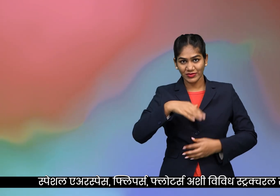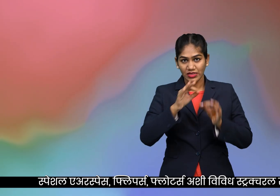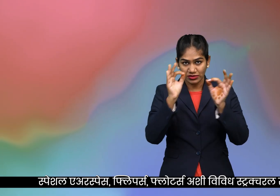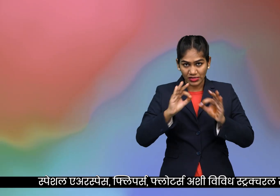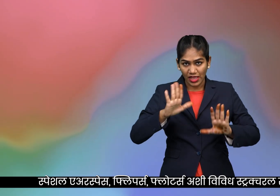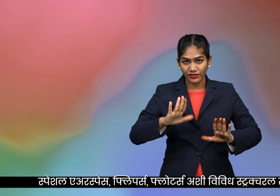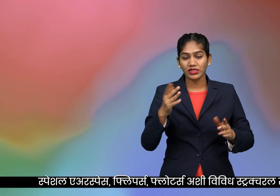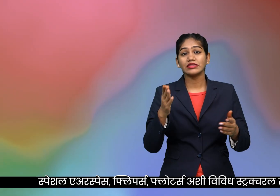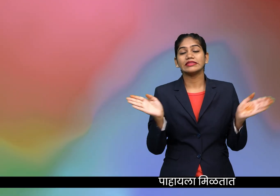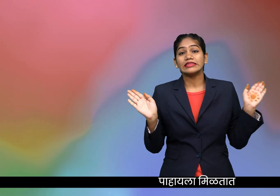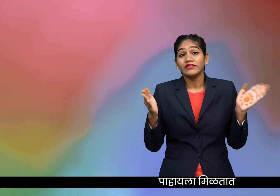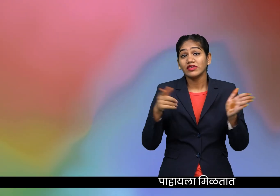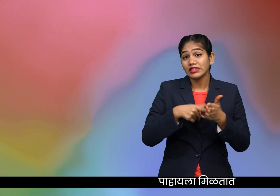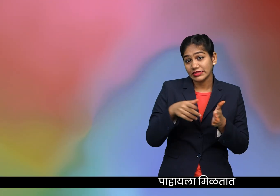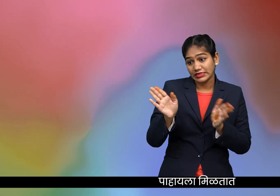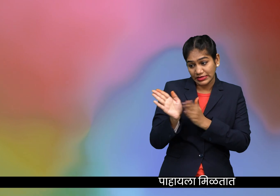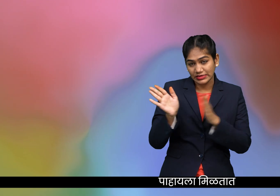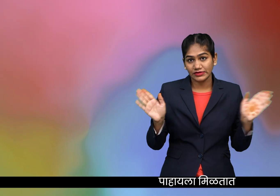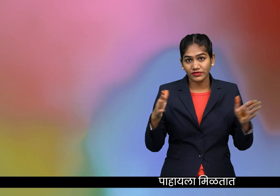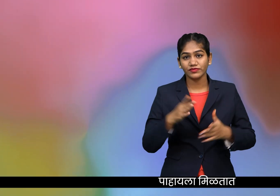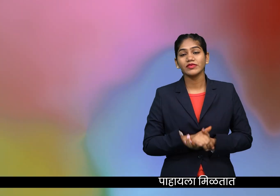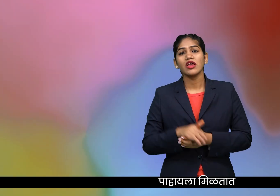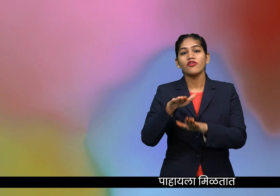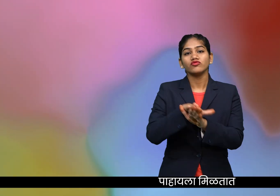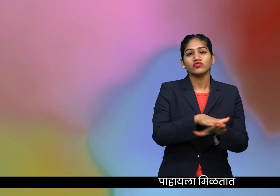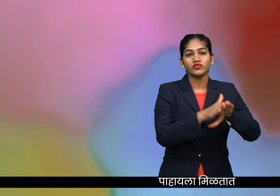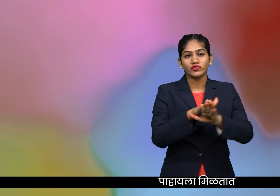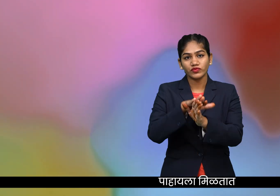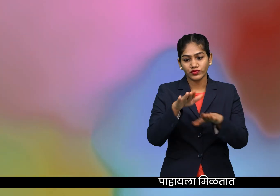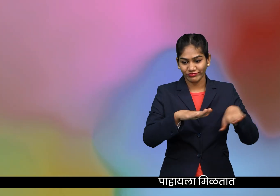रूपांतर आपल्याला पाहायला मिळतात.